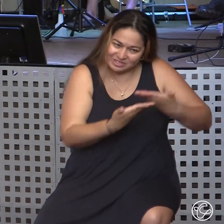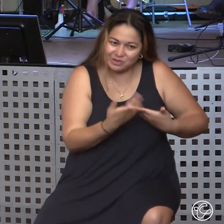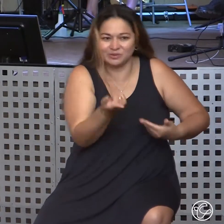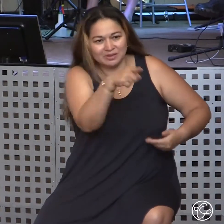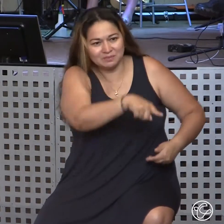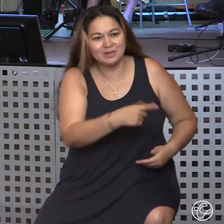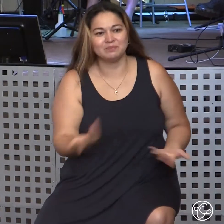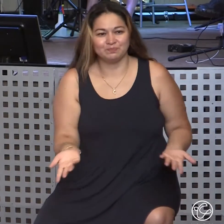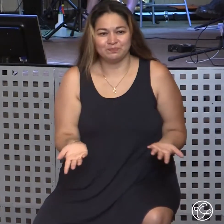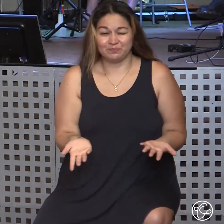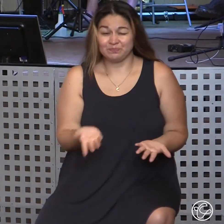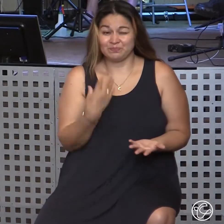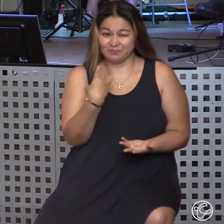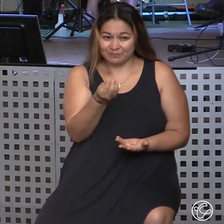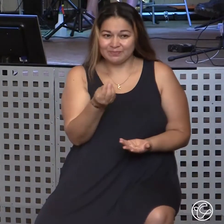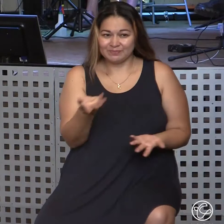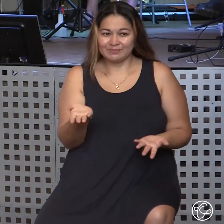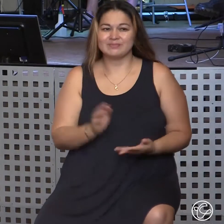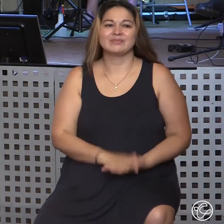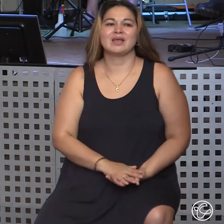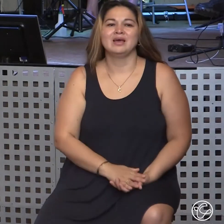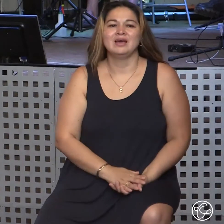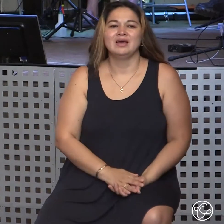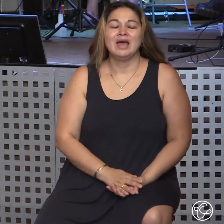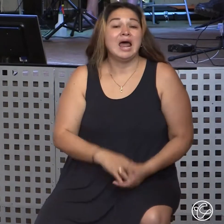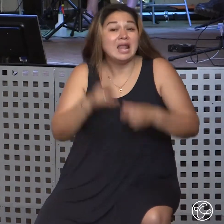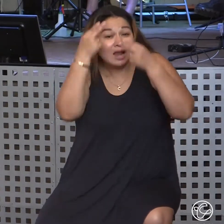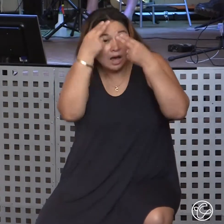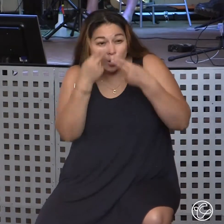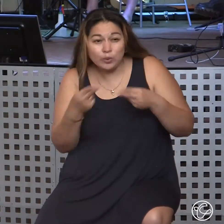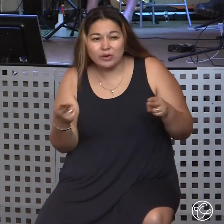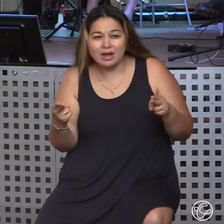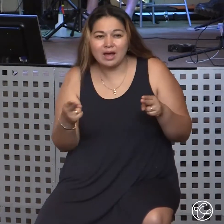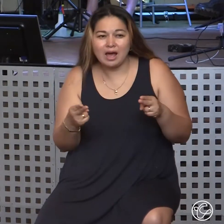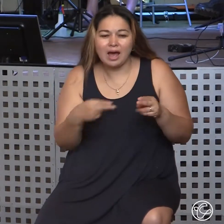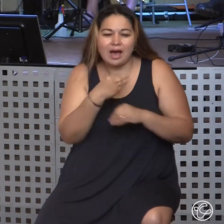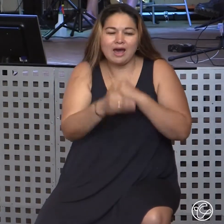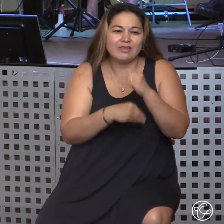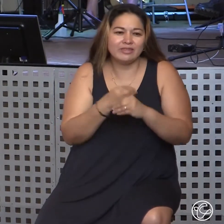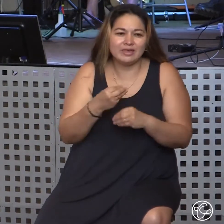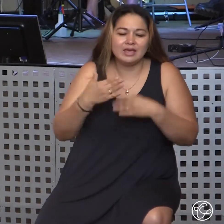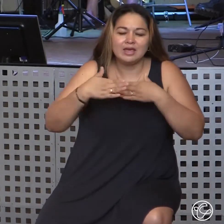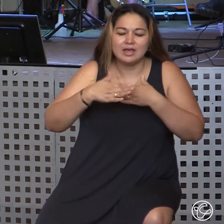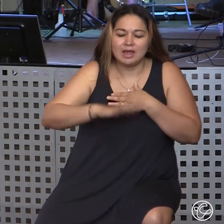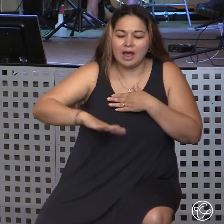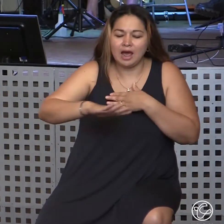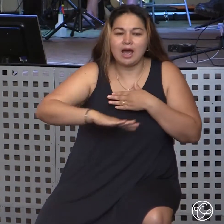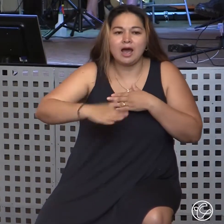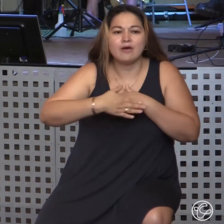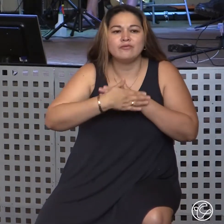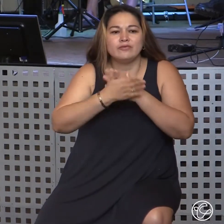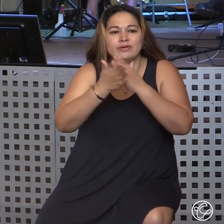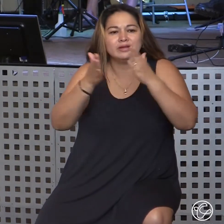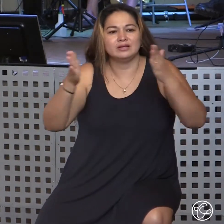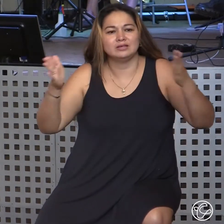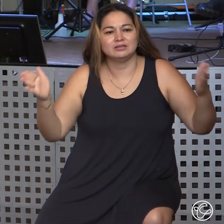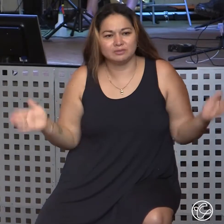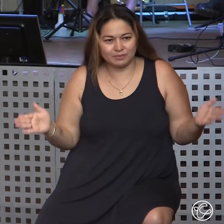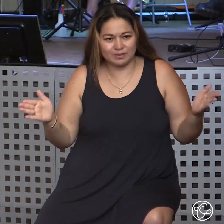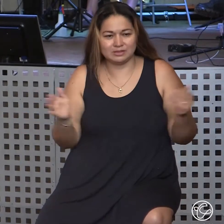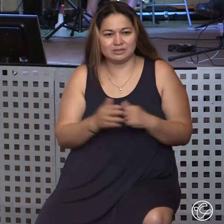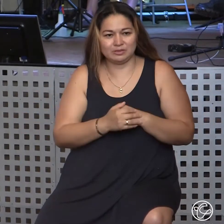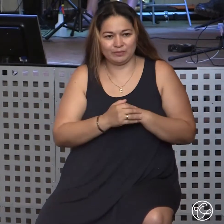Bien, sigo. La honra abre espacio para los milagros.